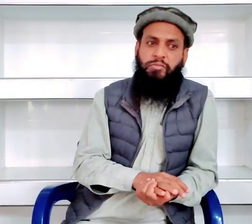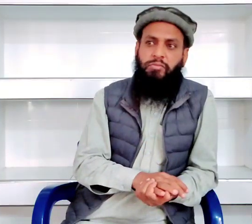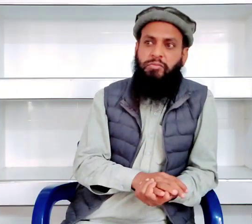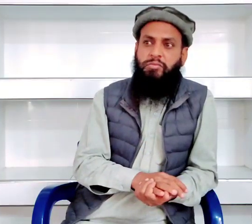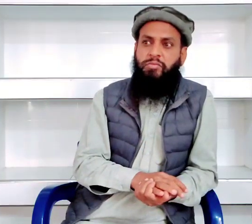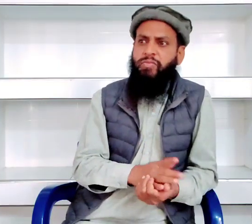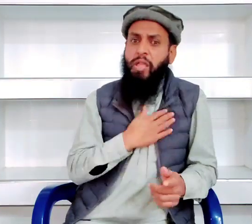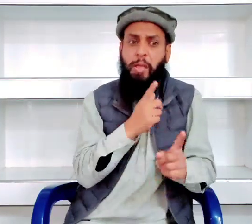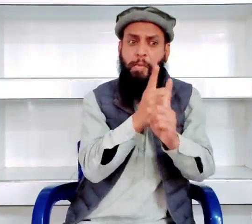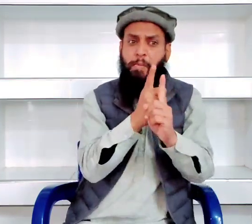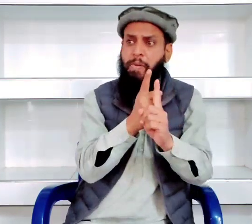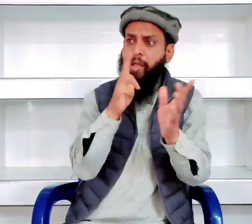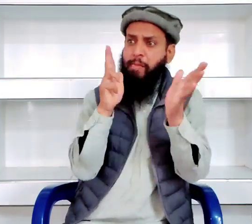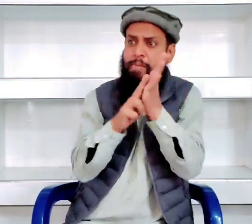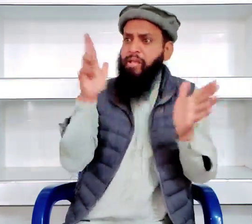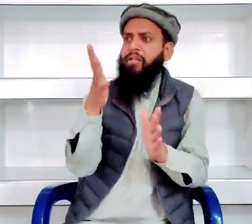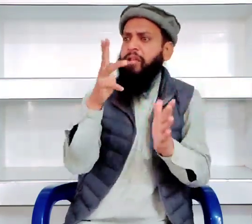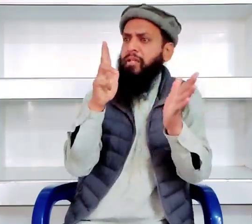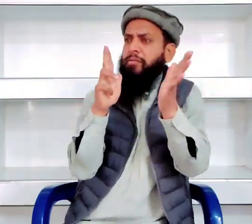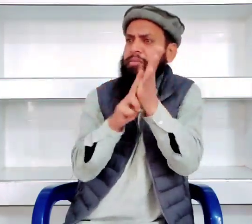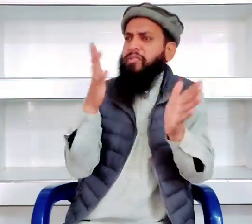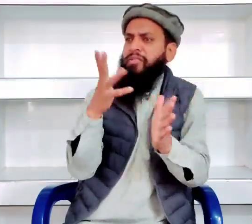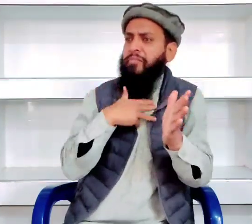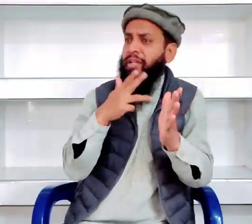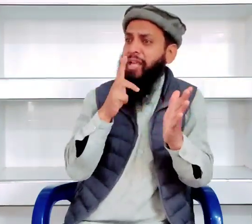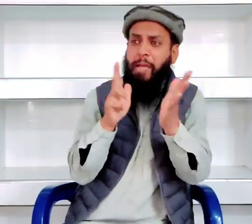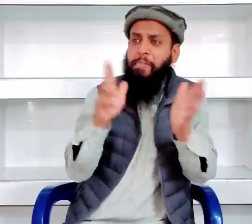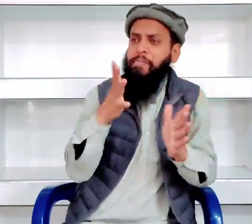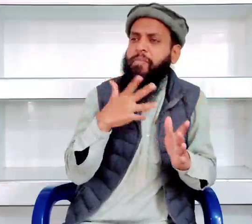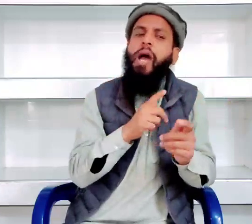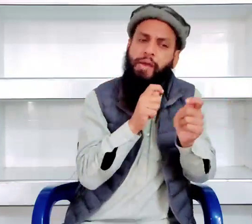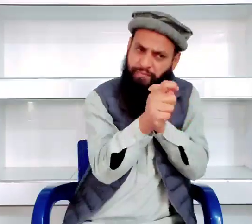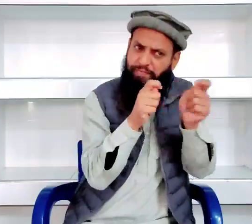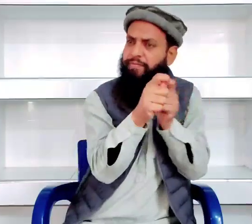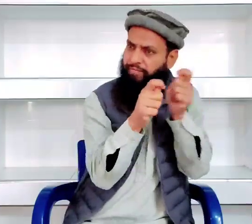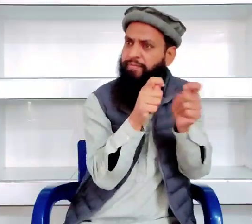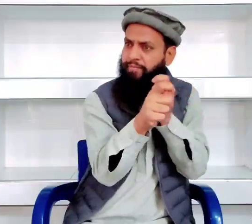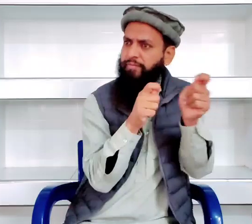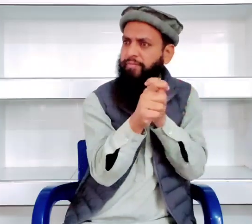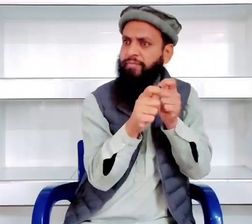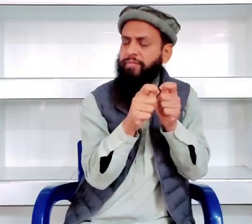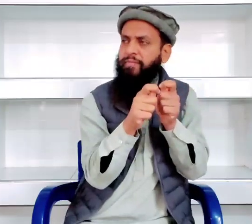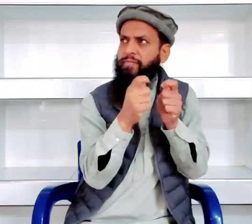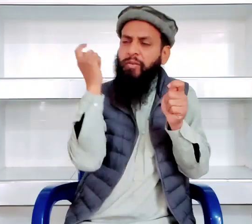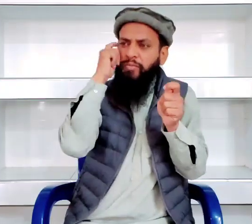سودا طے ہو جائے اور خریدار کی مرضی ہے کہ وہ ایک نقد پیسے 50,000 دے کے لے